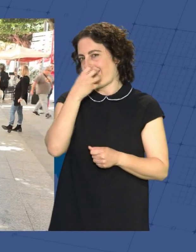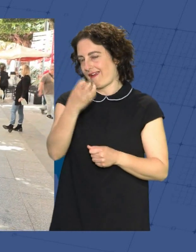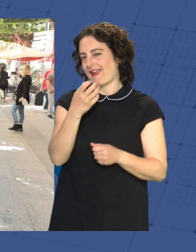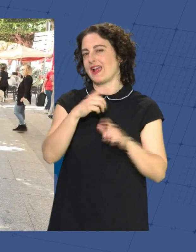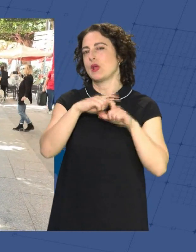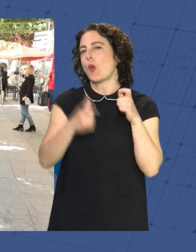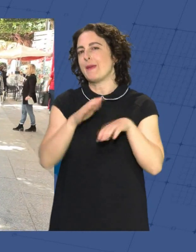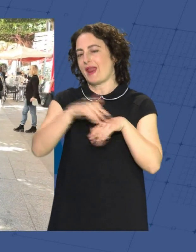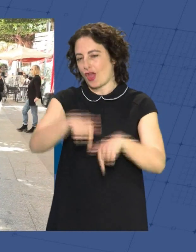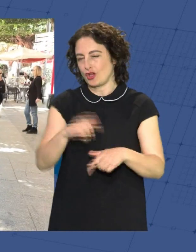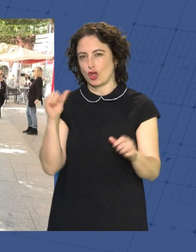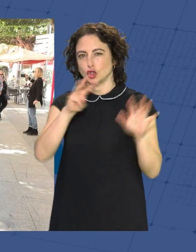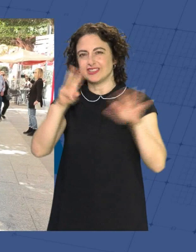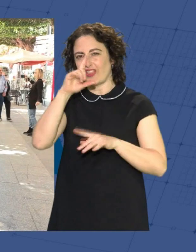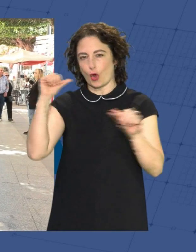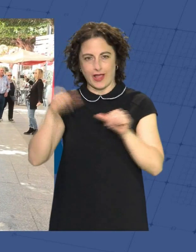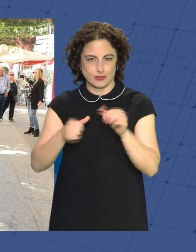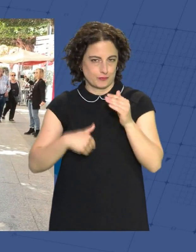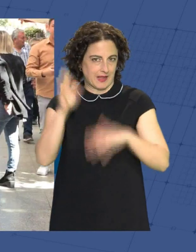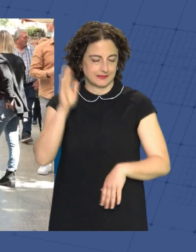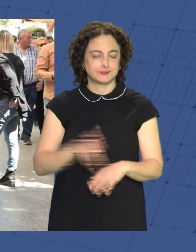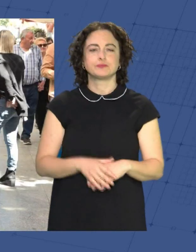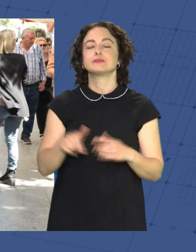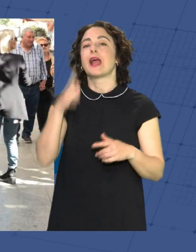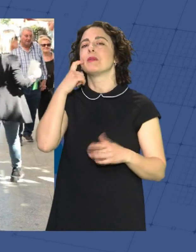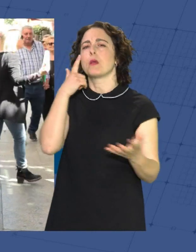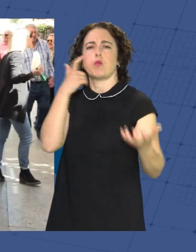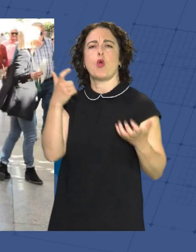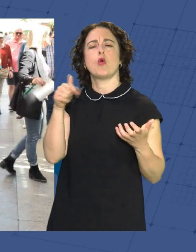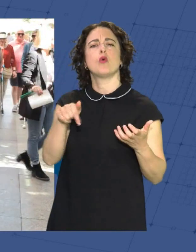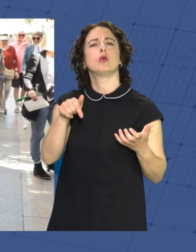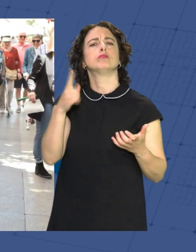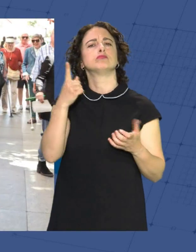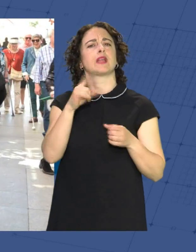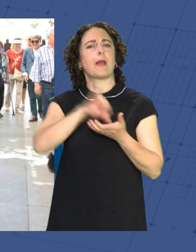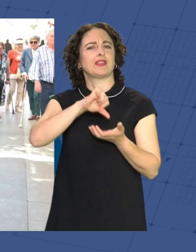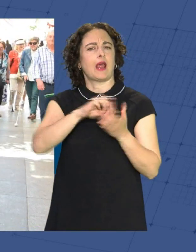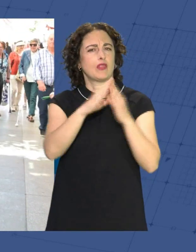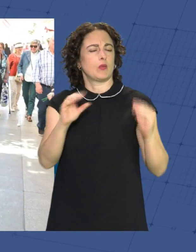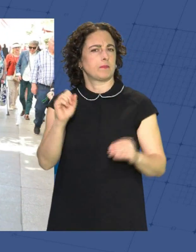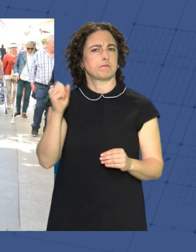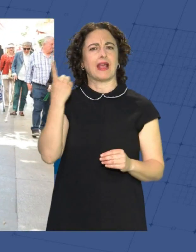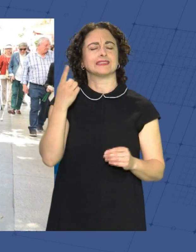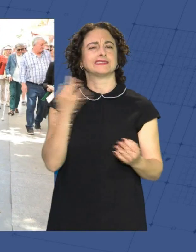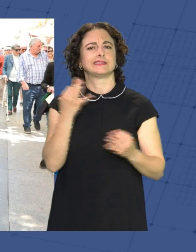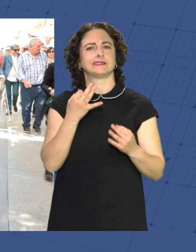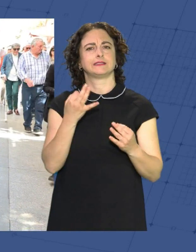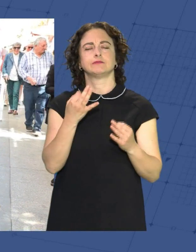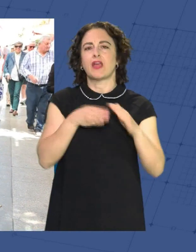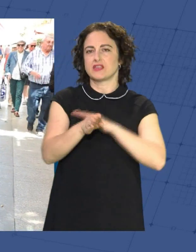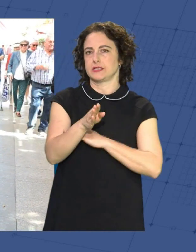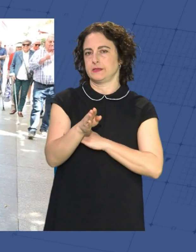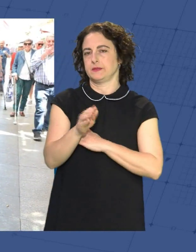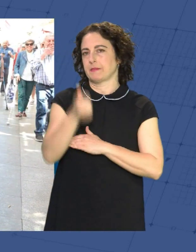más de 85 años. Precisamente, Almería destaca por ser una de las capitales andaluzas con más medidas de accesibilidad